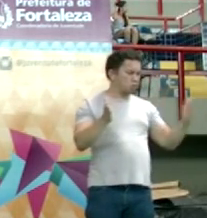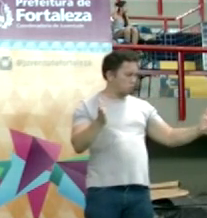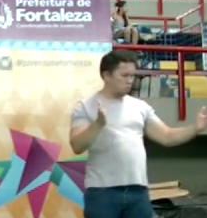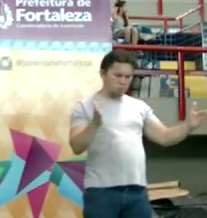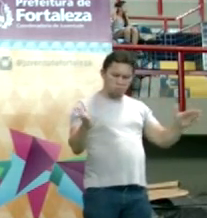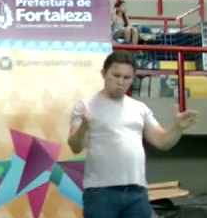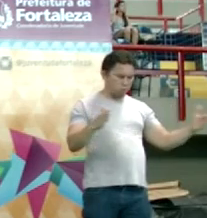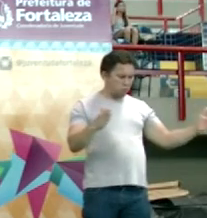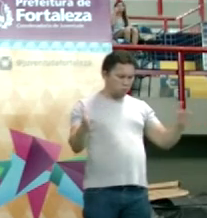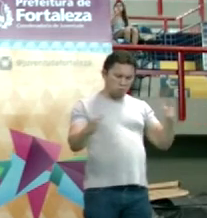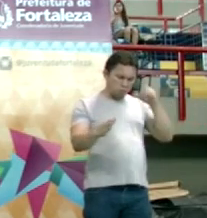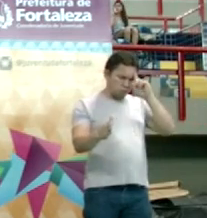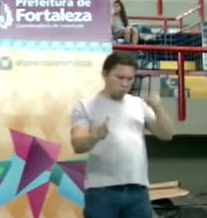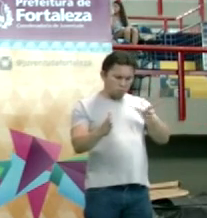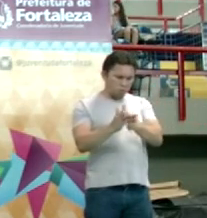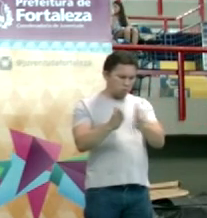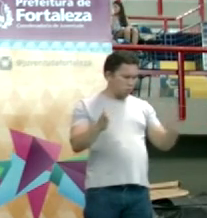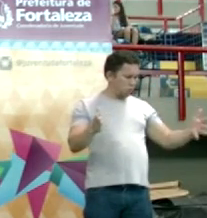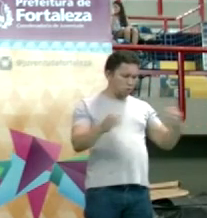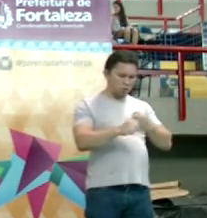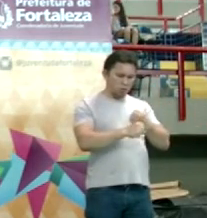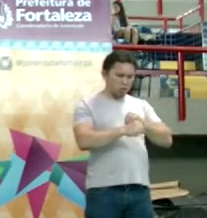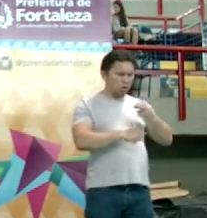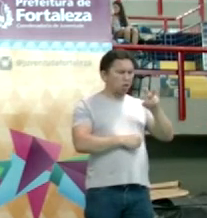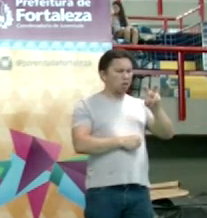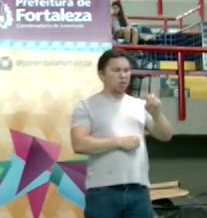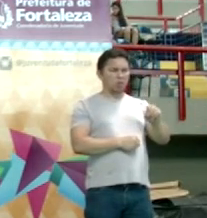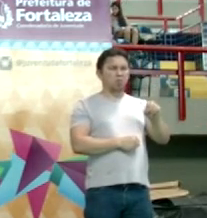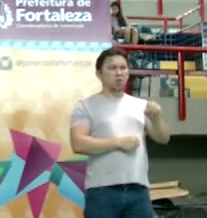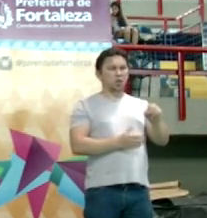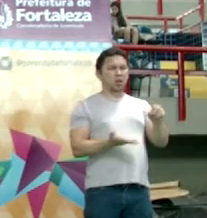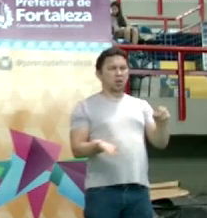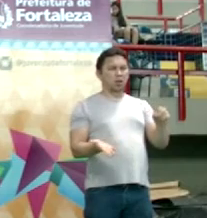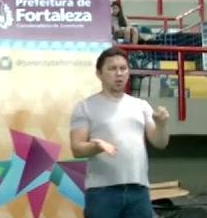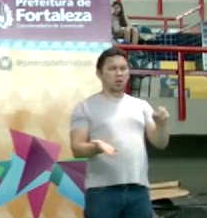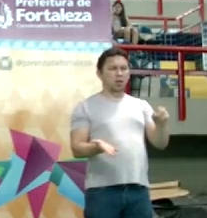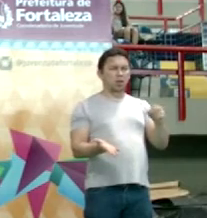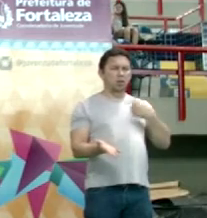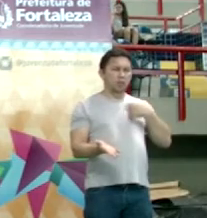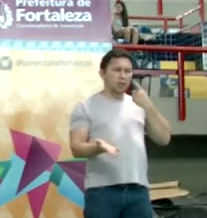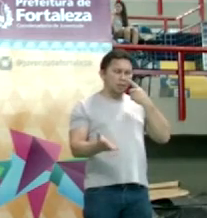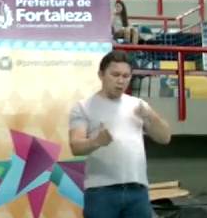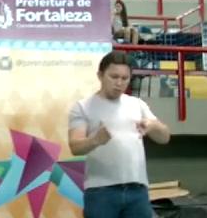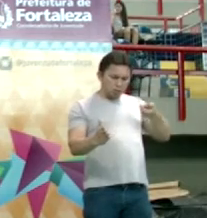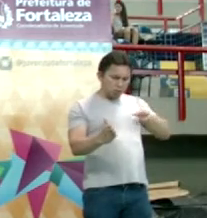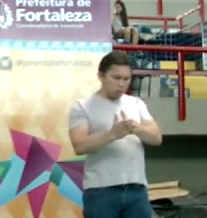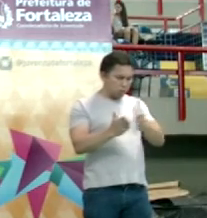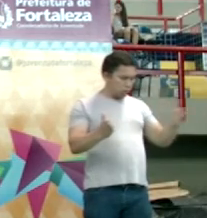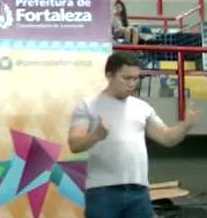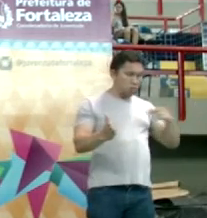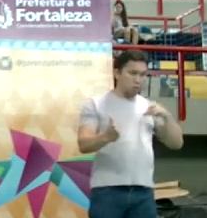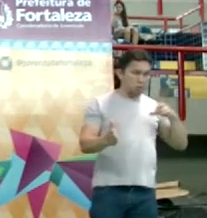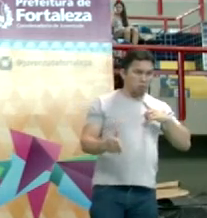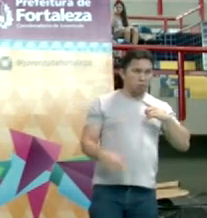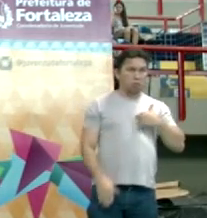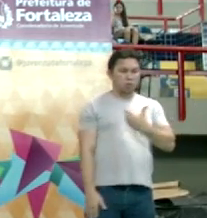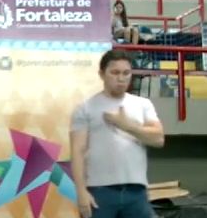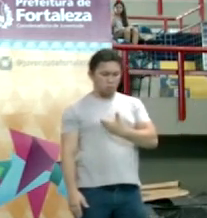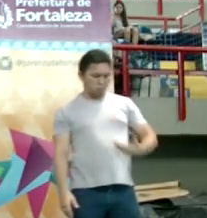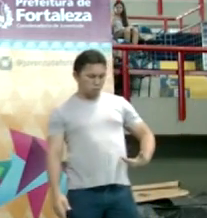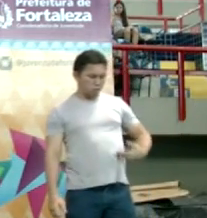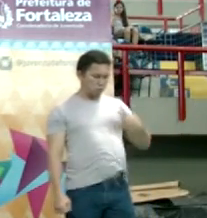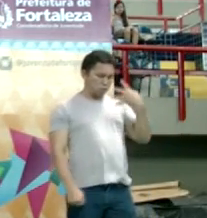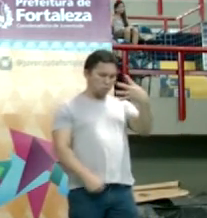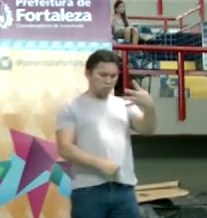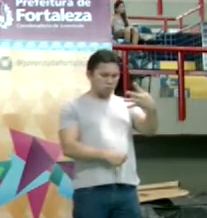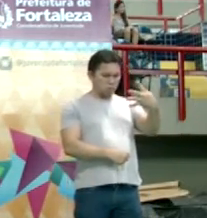Como é que alguém pode governar durante 50 anos? Se a gente observa, né? Um governante governa 4